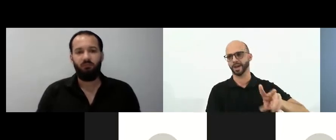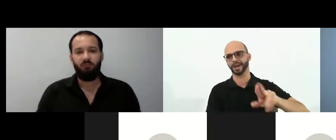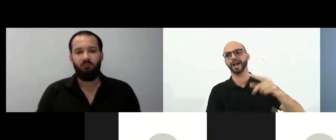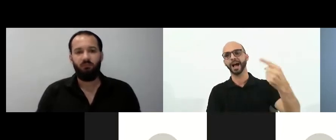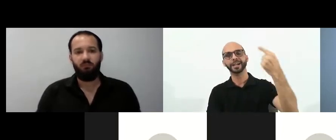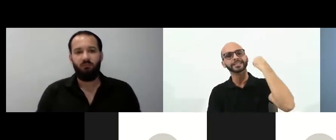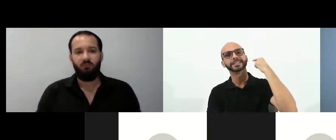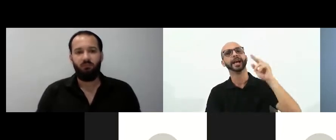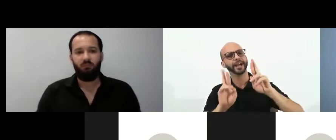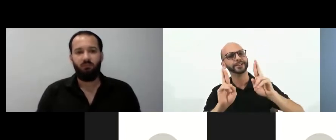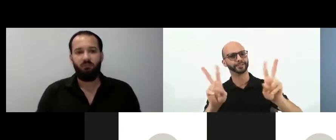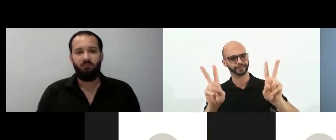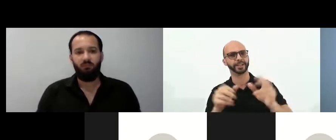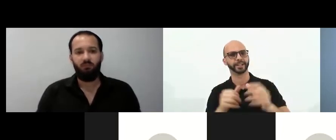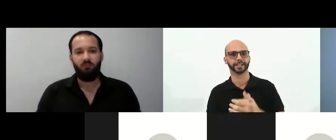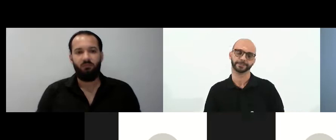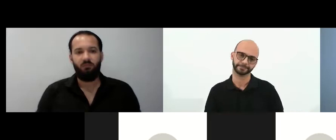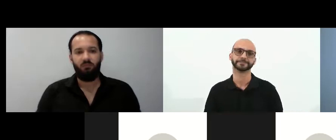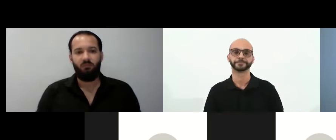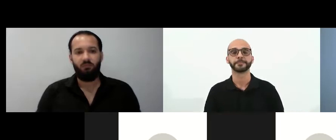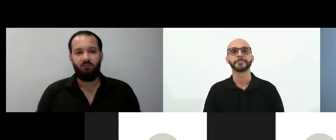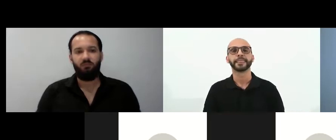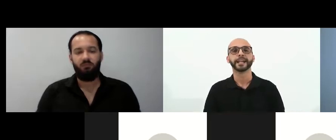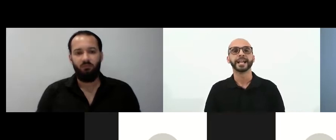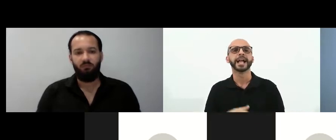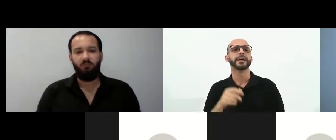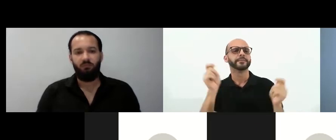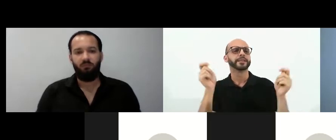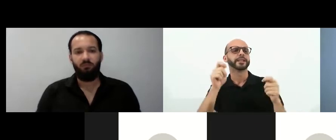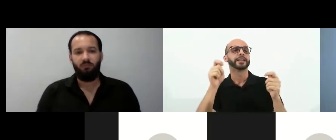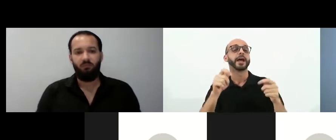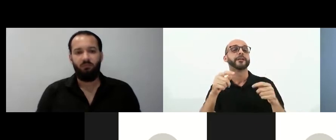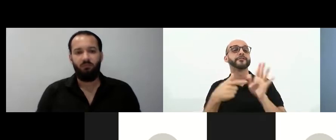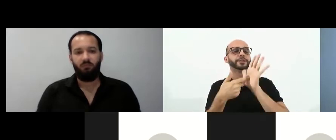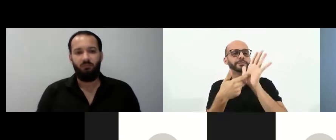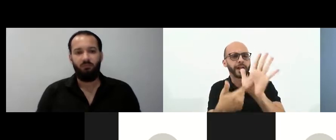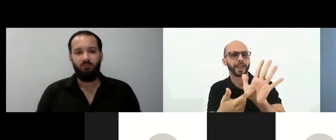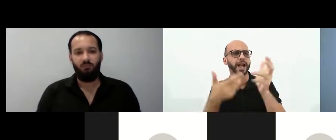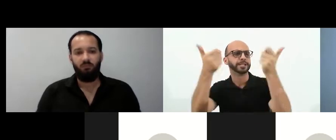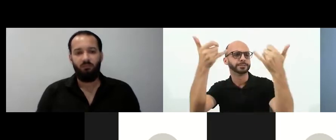Mas antigamente não era, era muito diferenciado de como é hoje.